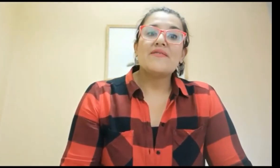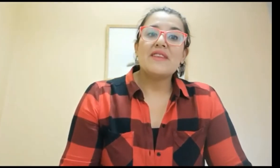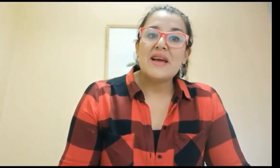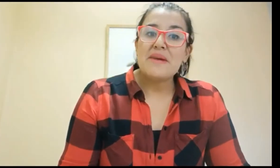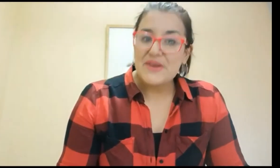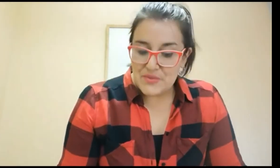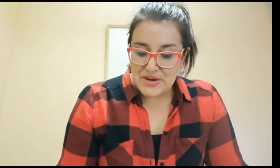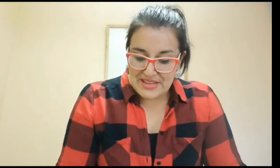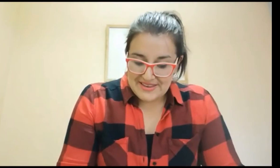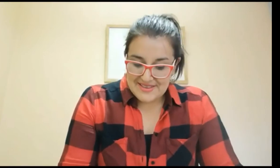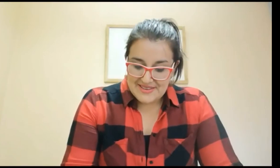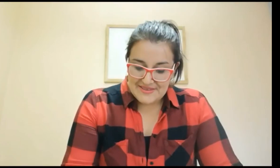Problema número 3.